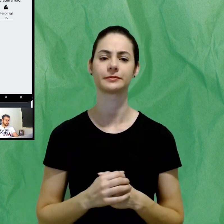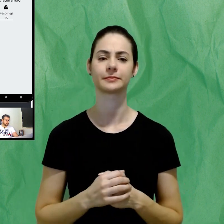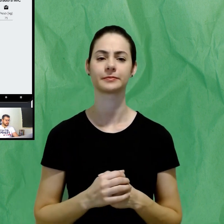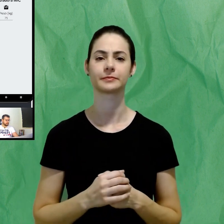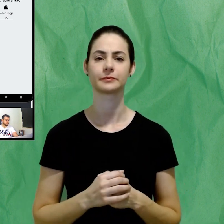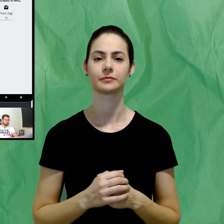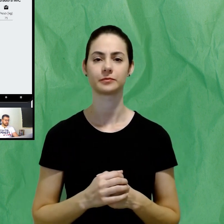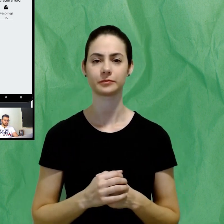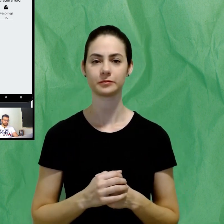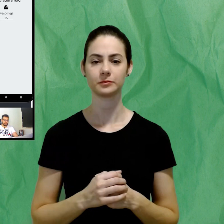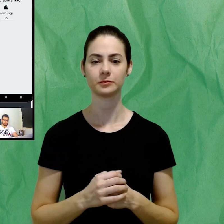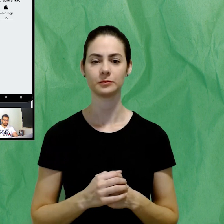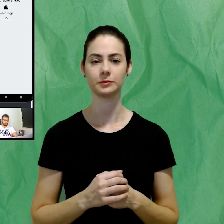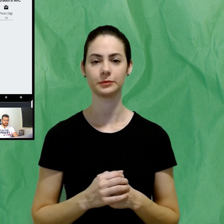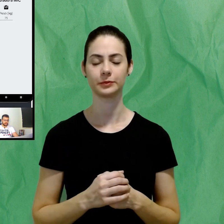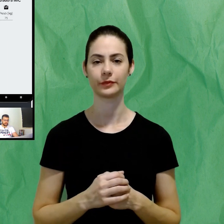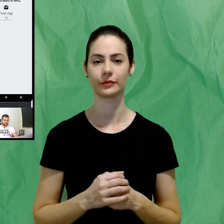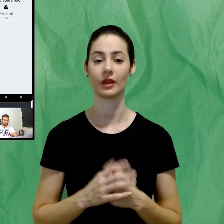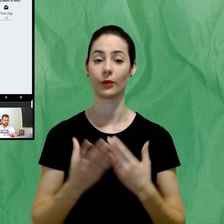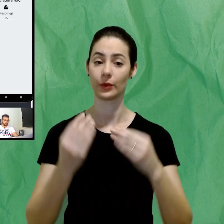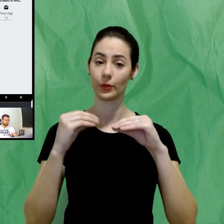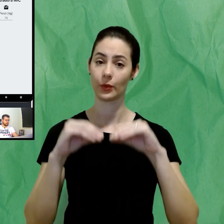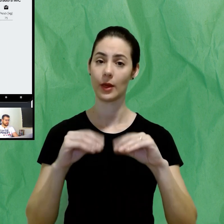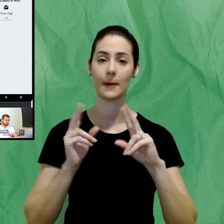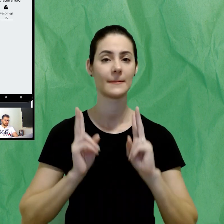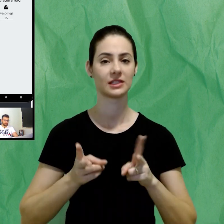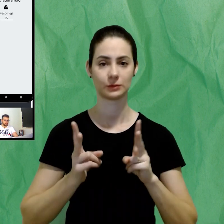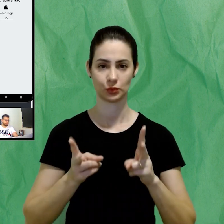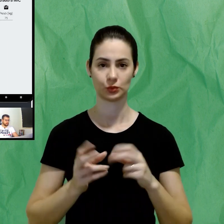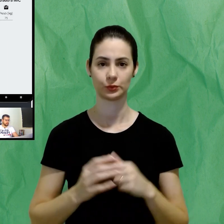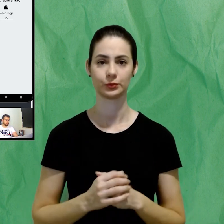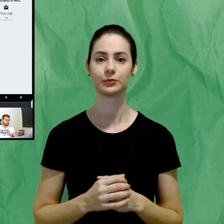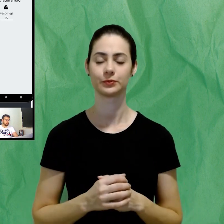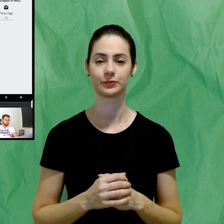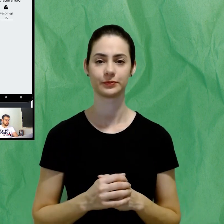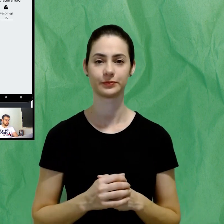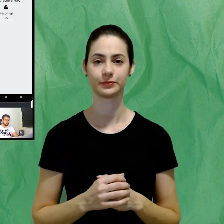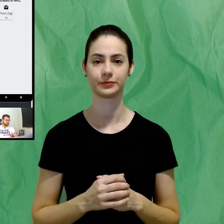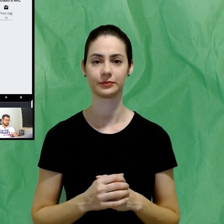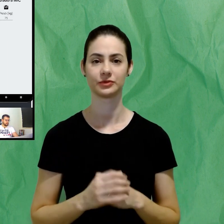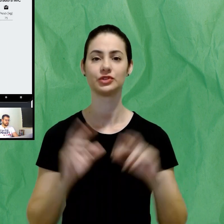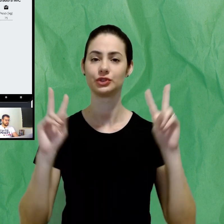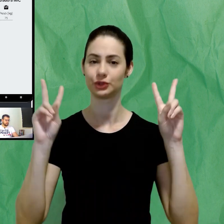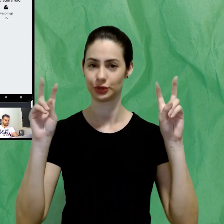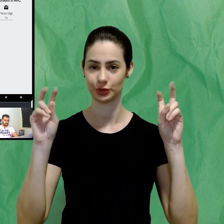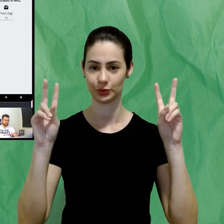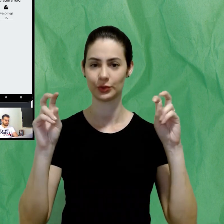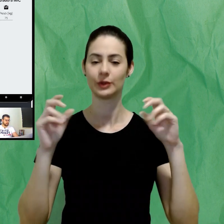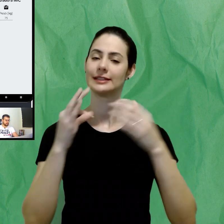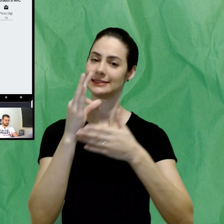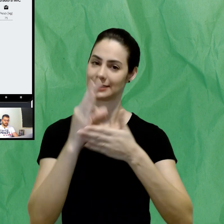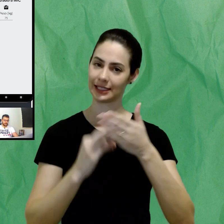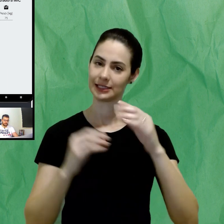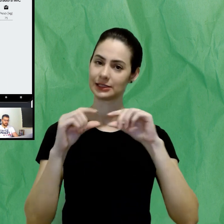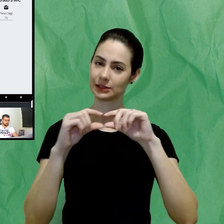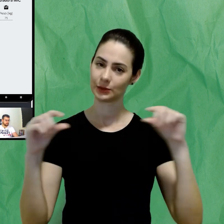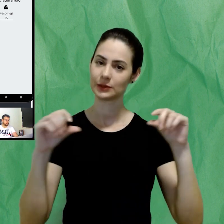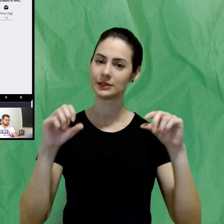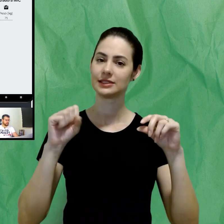E aí a gente vai colocar aqui a mesma coisa também do nosso título, né? Um text,